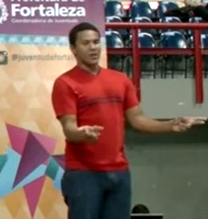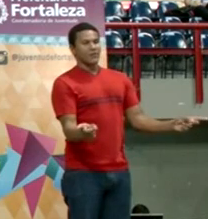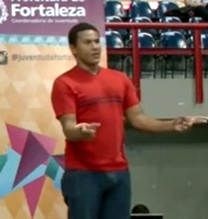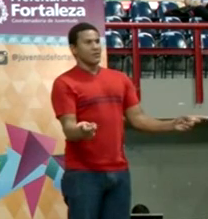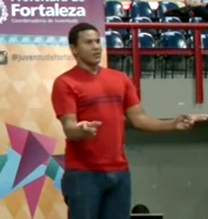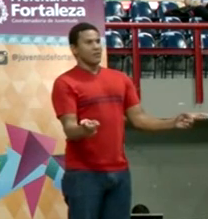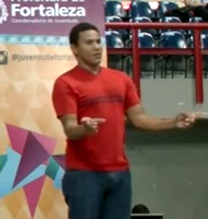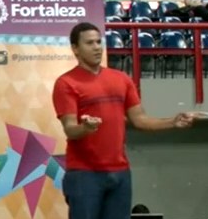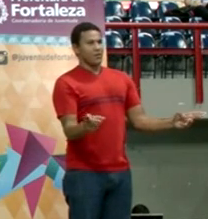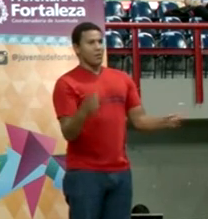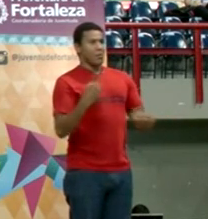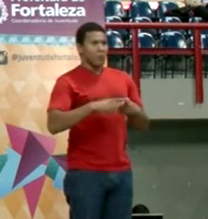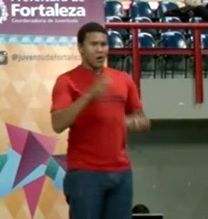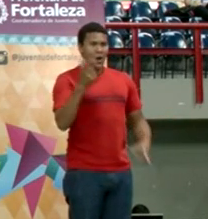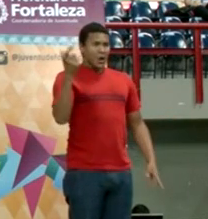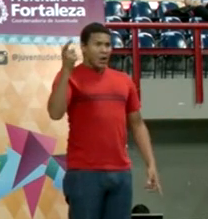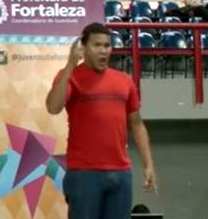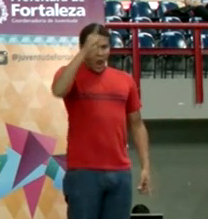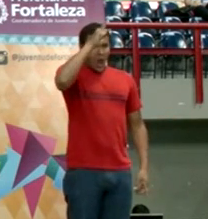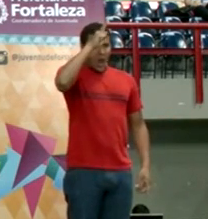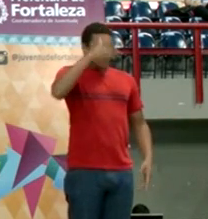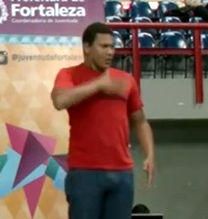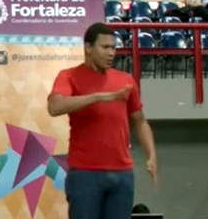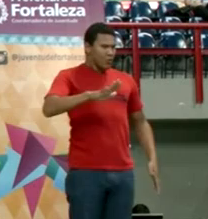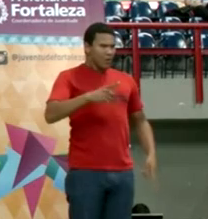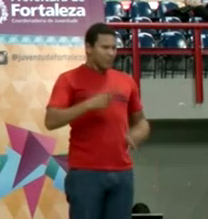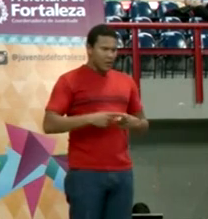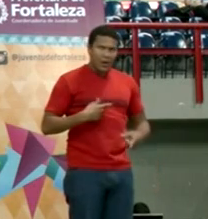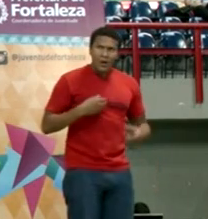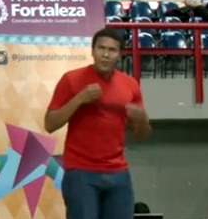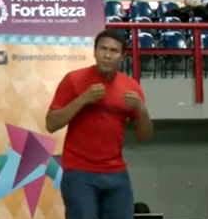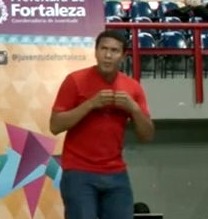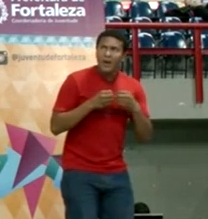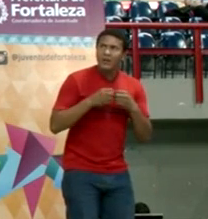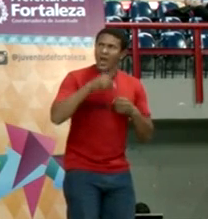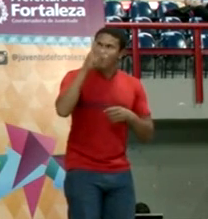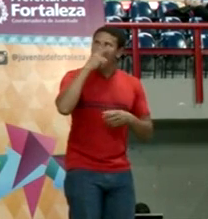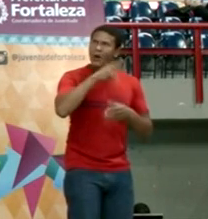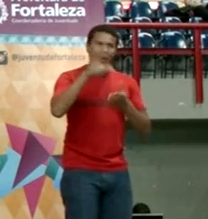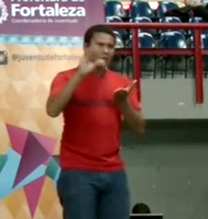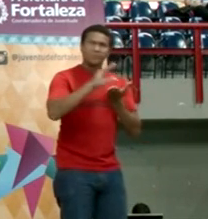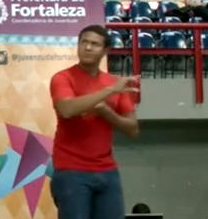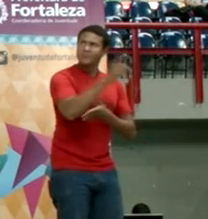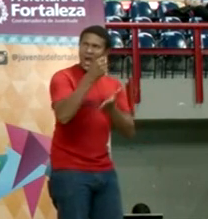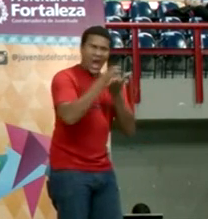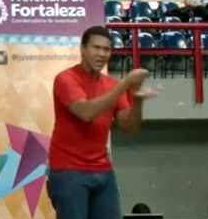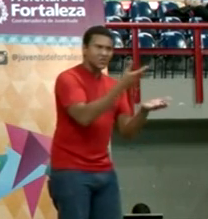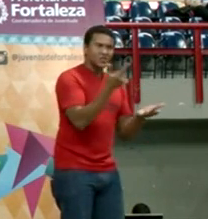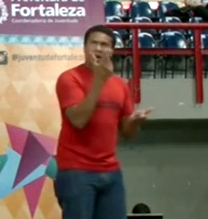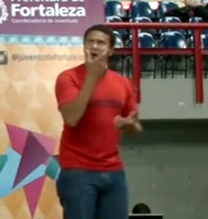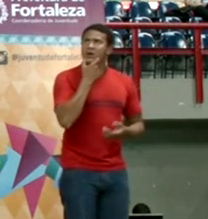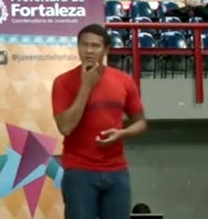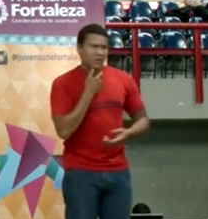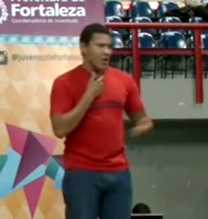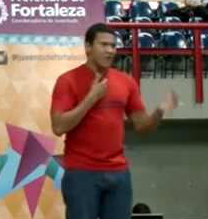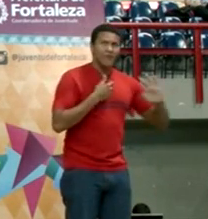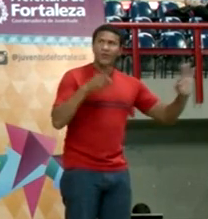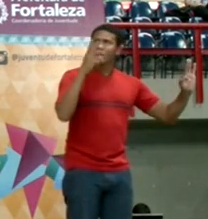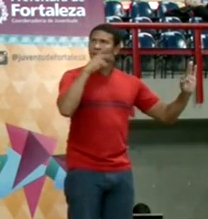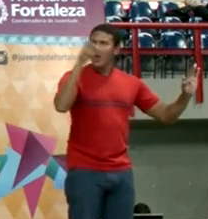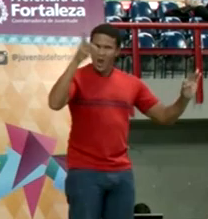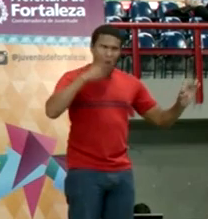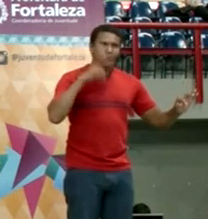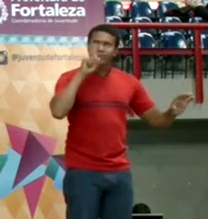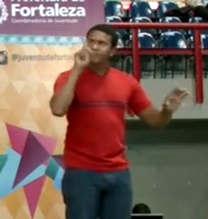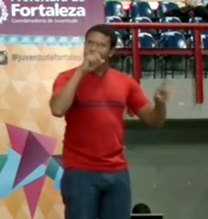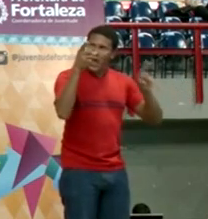disso. Porque toda vez que ela está perto de ganhar a guerra, os Estados Unidos financiam a Inglaterra e a França. Como a Inglaterra e a França estão sendo